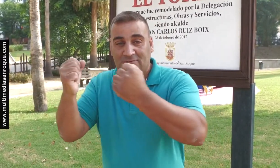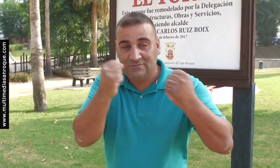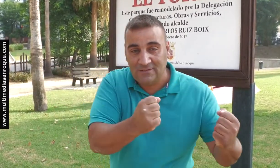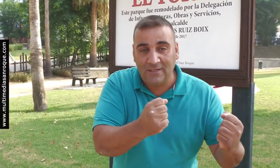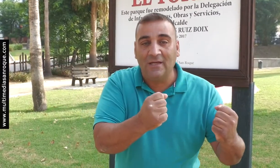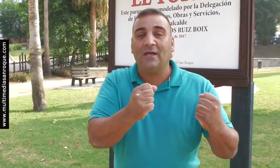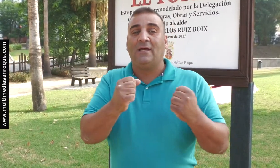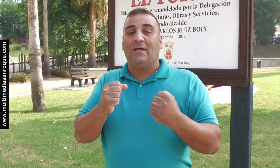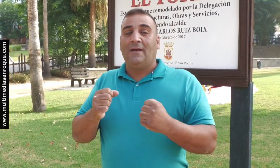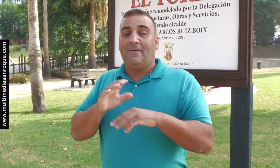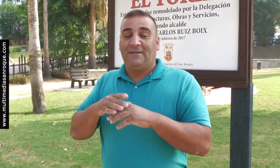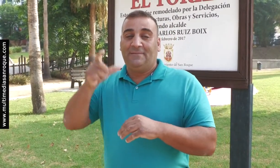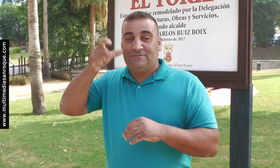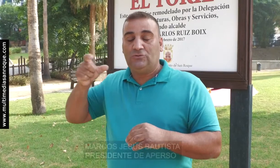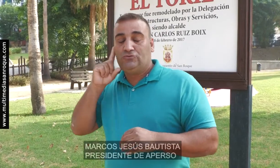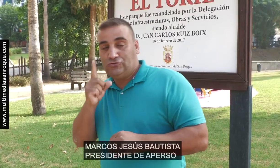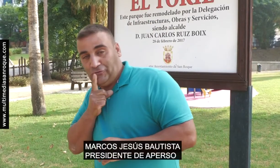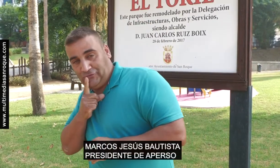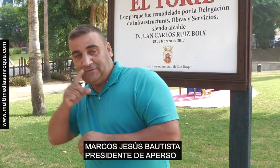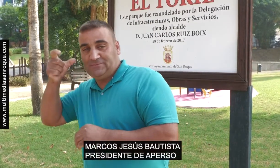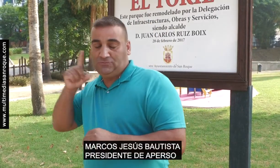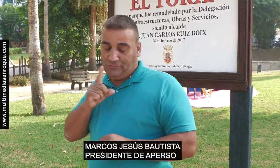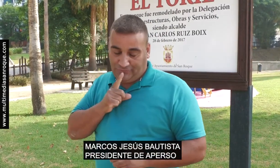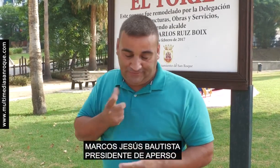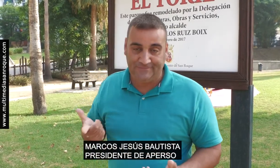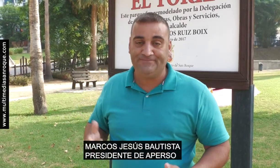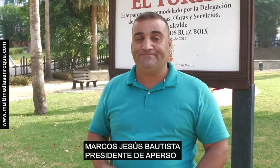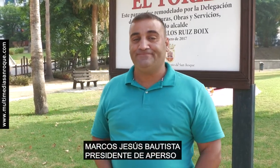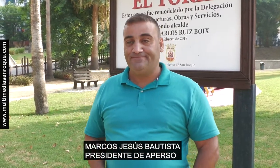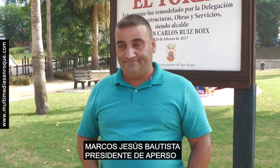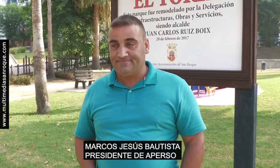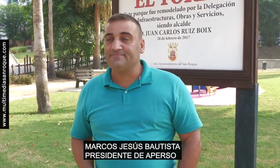de apoyo en la semana de las personas sordas